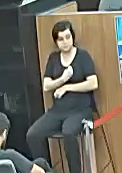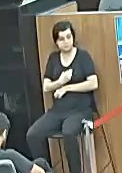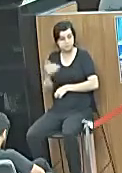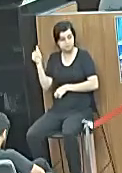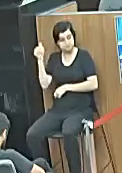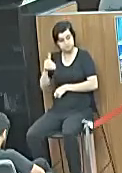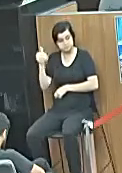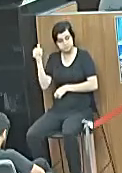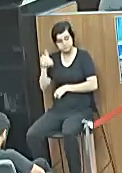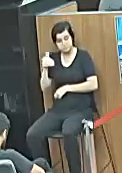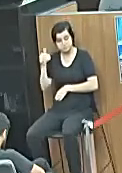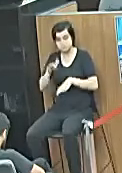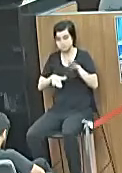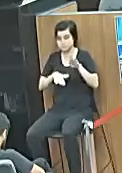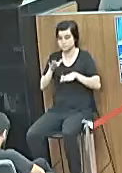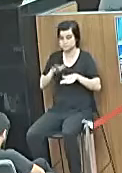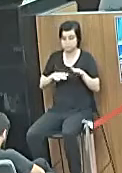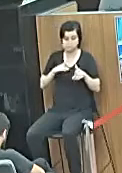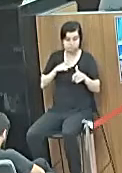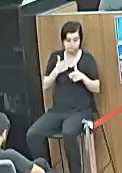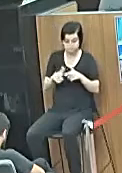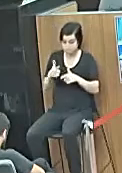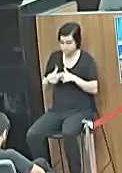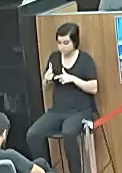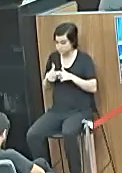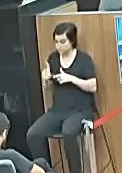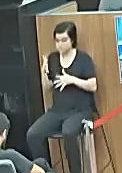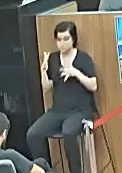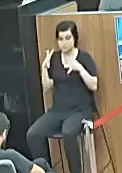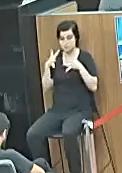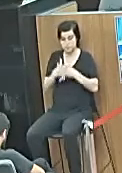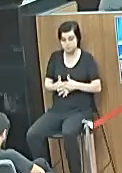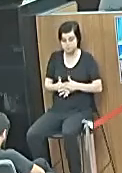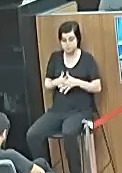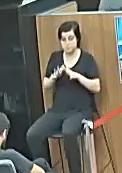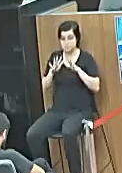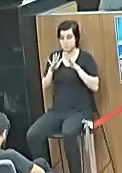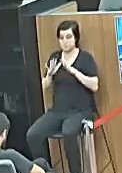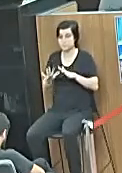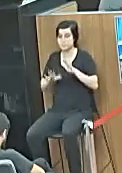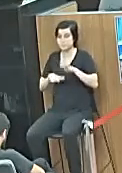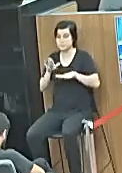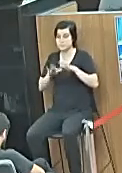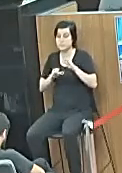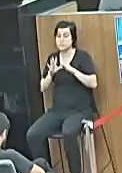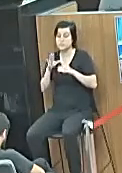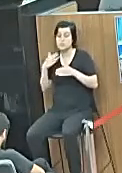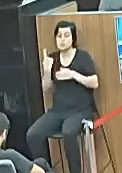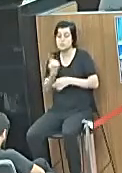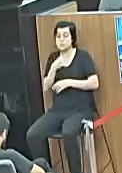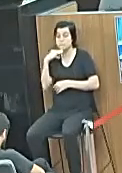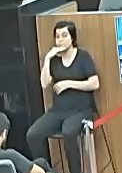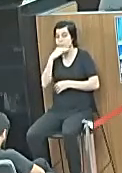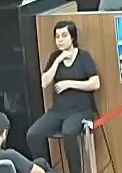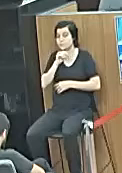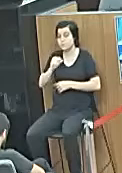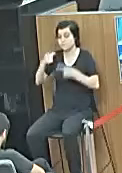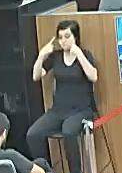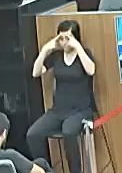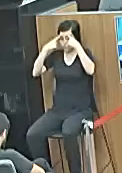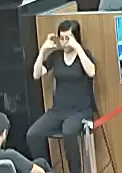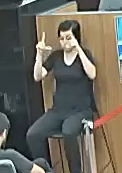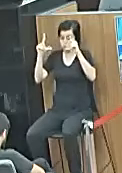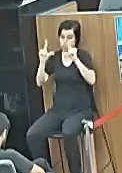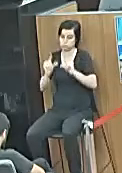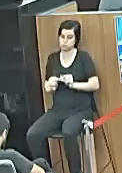mesmo com as limitações do estado garantindo que o nosso índice de criminalidade vêm baixando no estado e por isso pelo seu